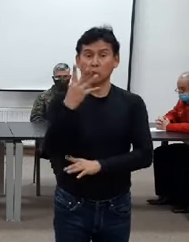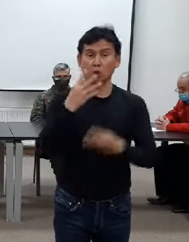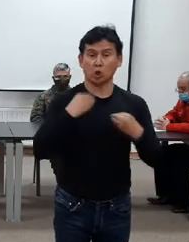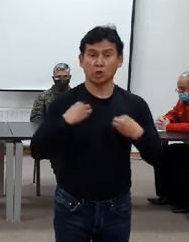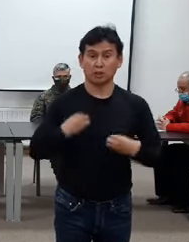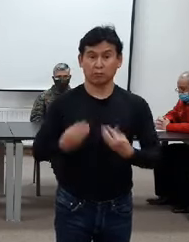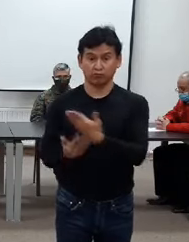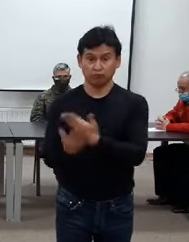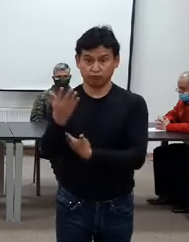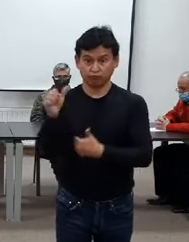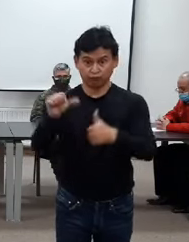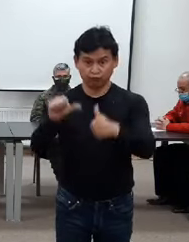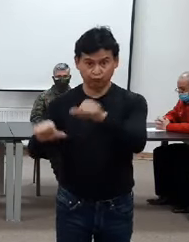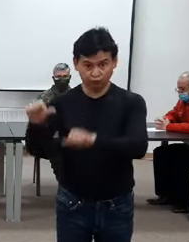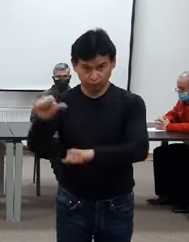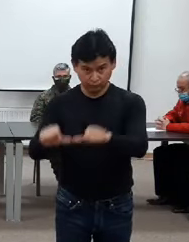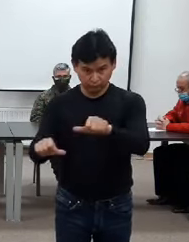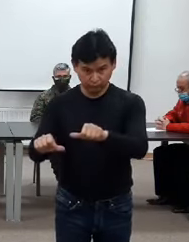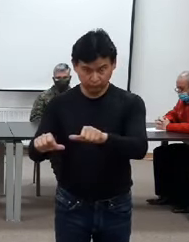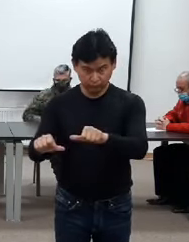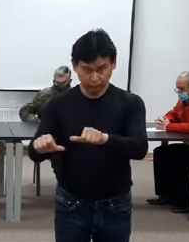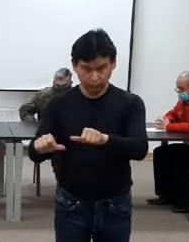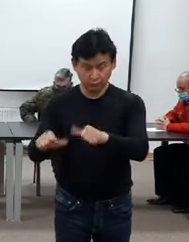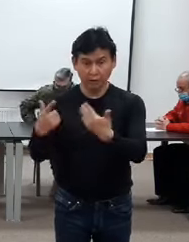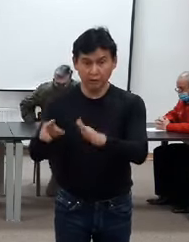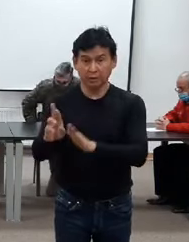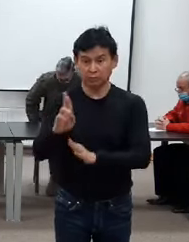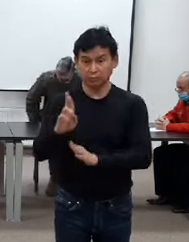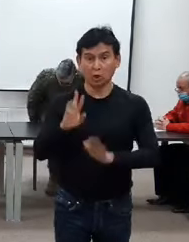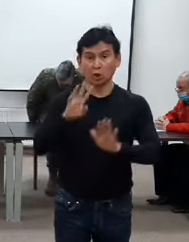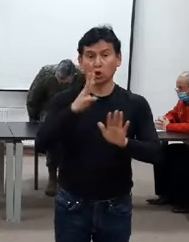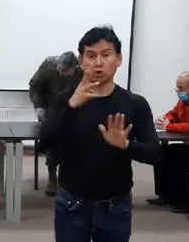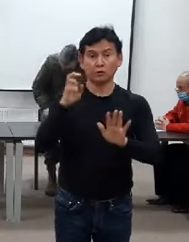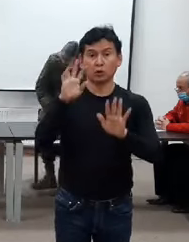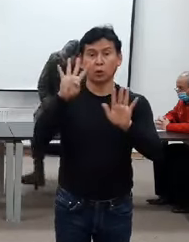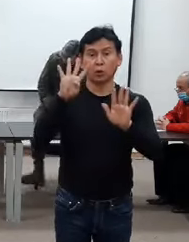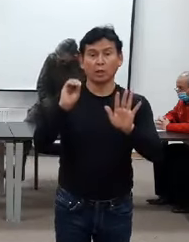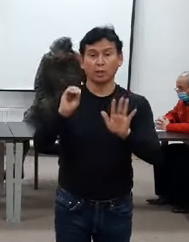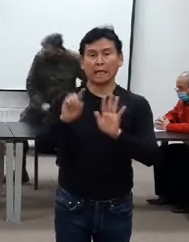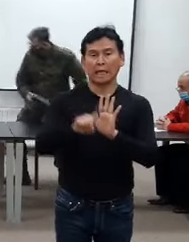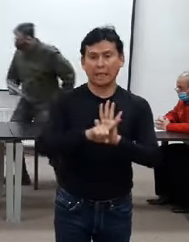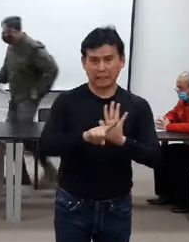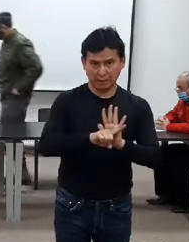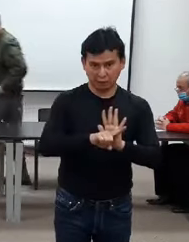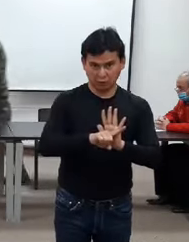a análisis de laboratorio, de los cuales 940 han vuelto negativos.